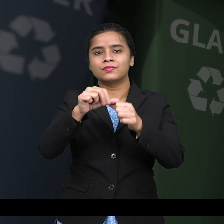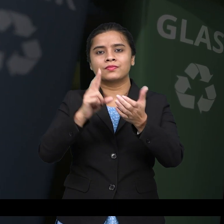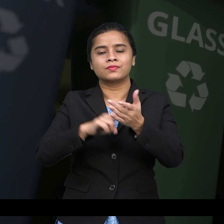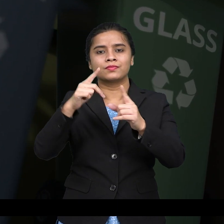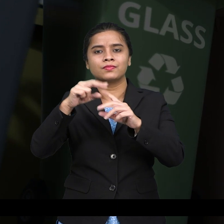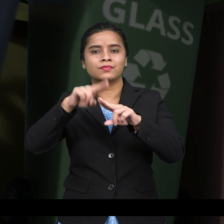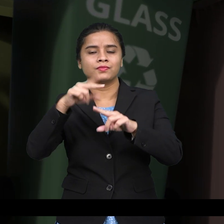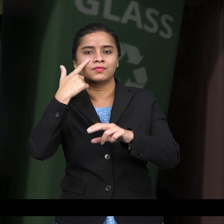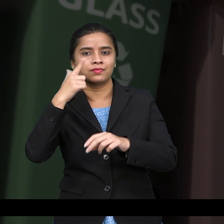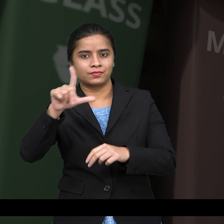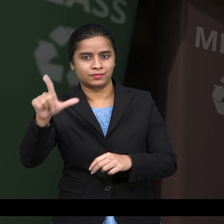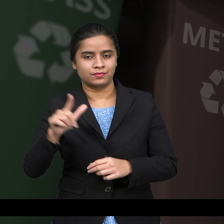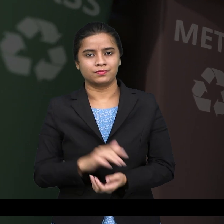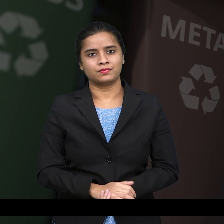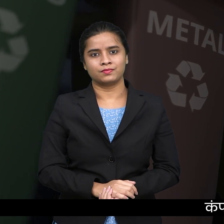लँडफिल,